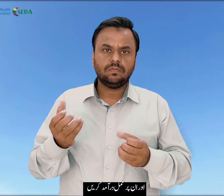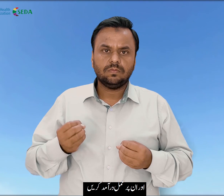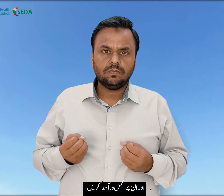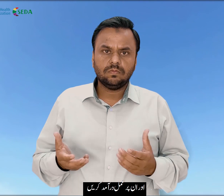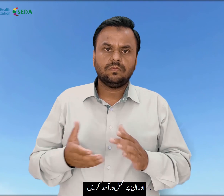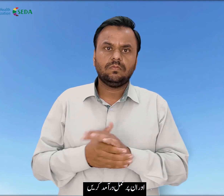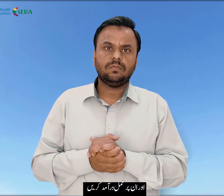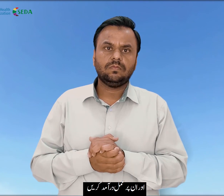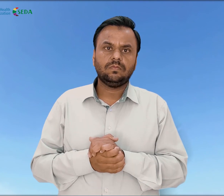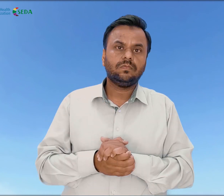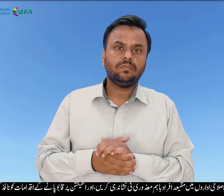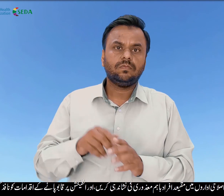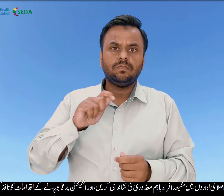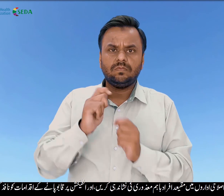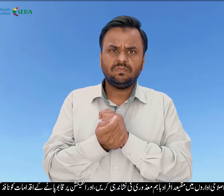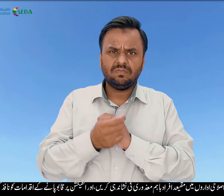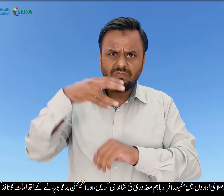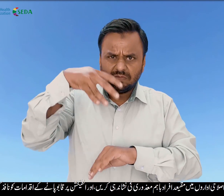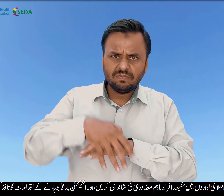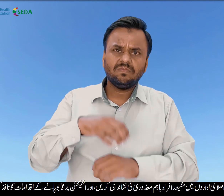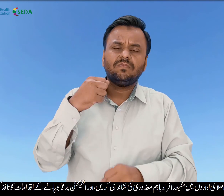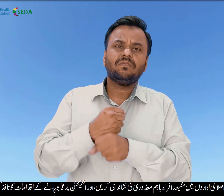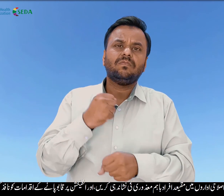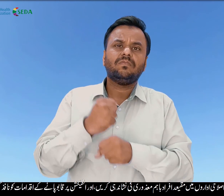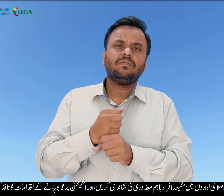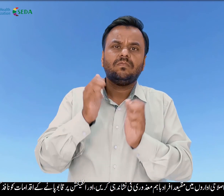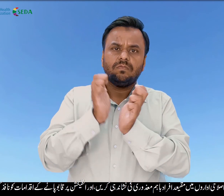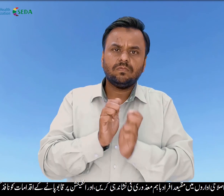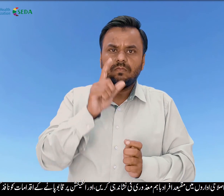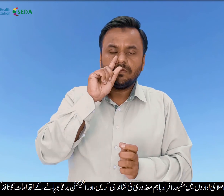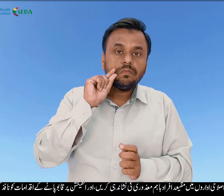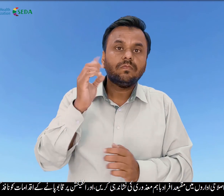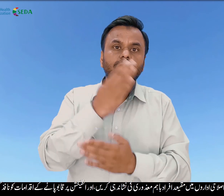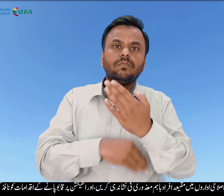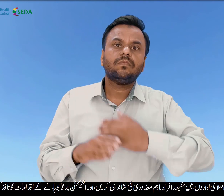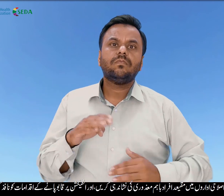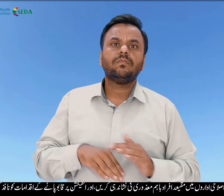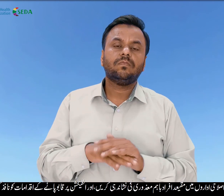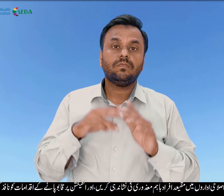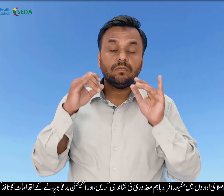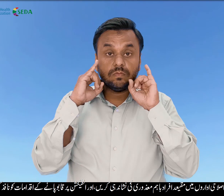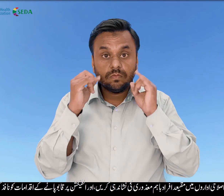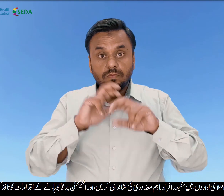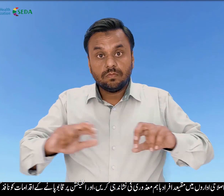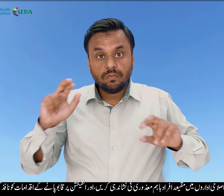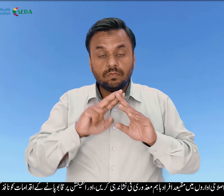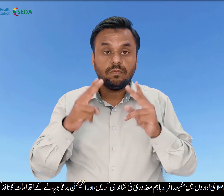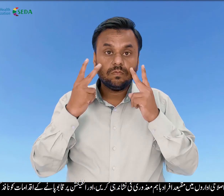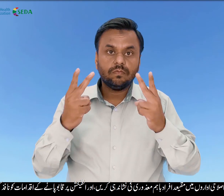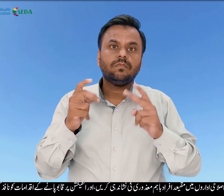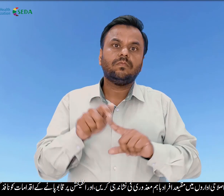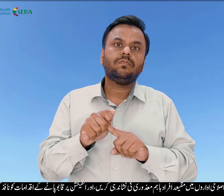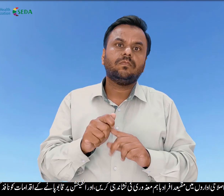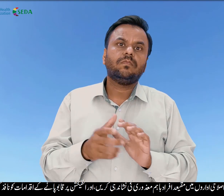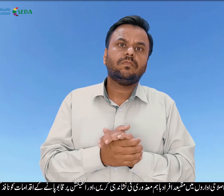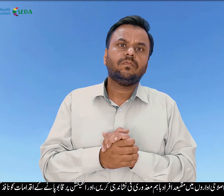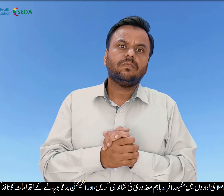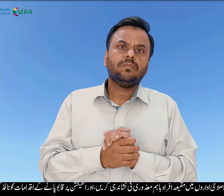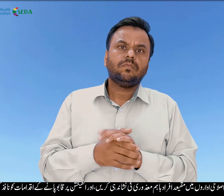کریں۔ جیلوں اور اصلاحی اداروں میں مقید افراد بہم معذوری کی نشاندہی کریں اور